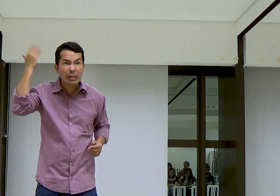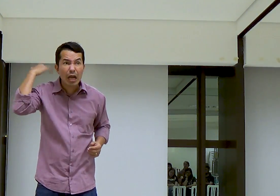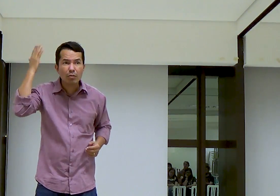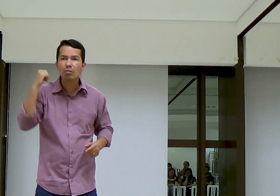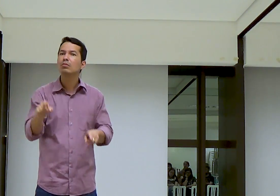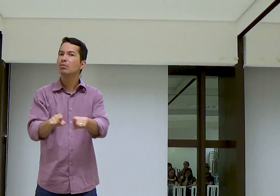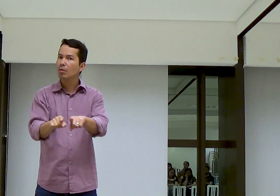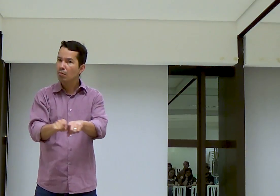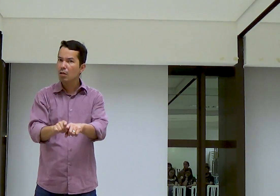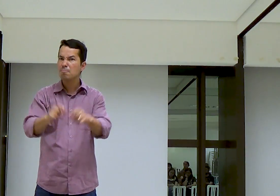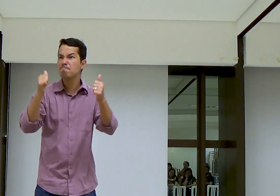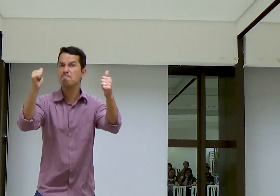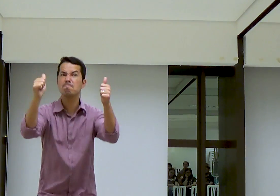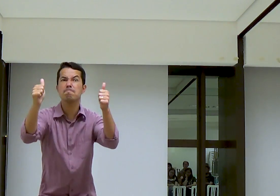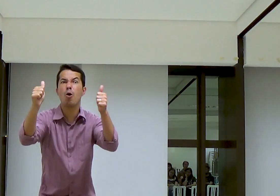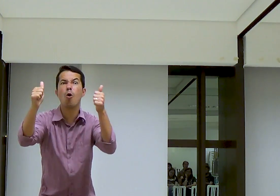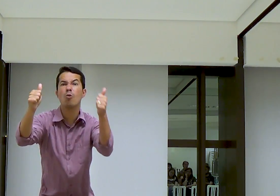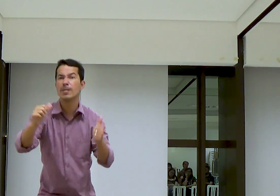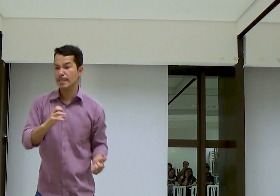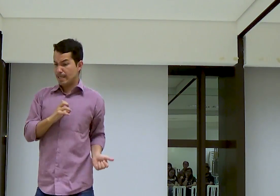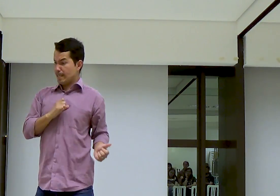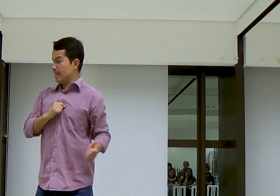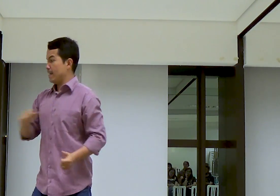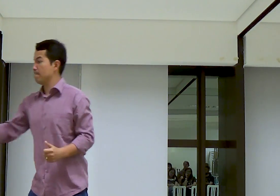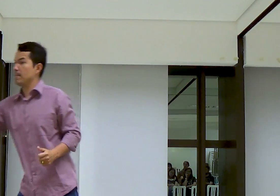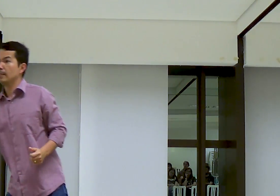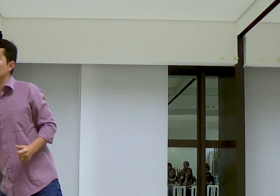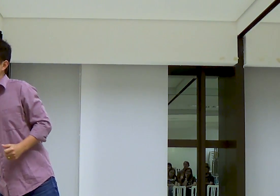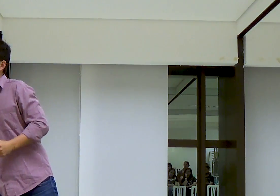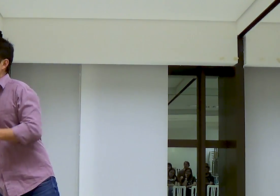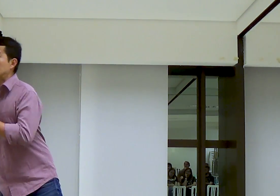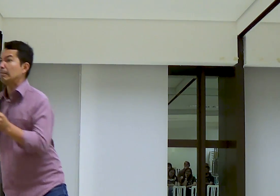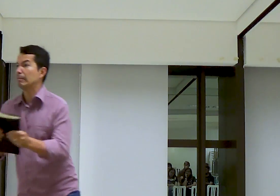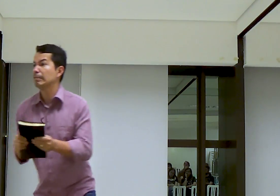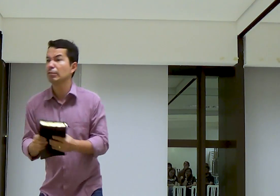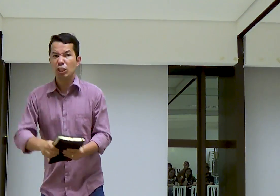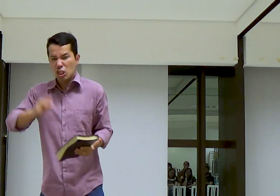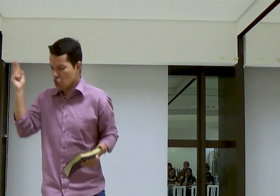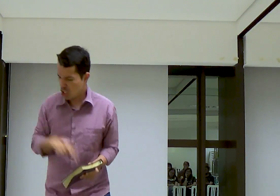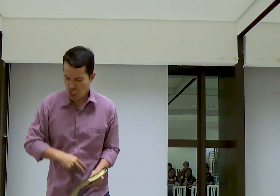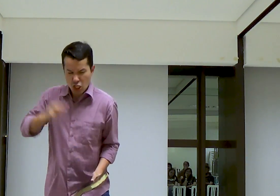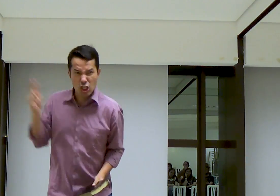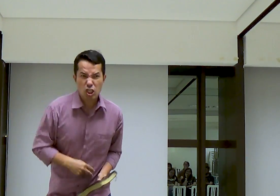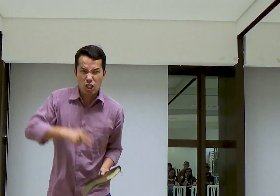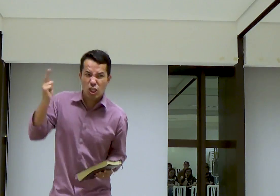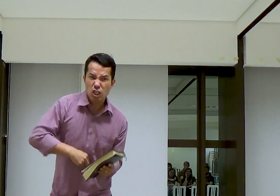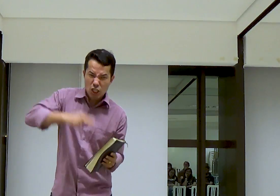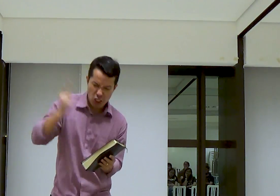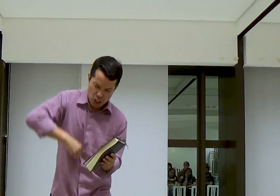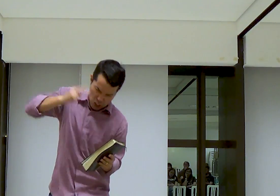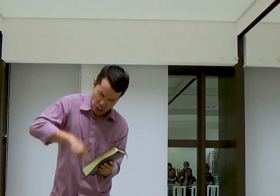cristãos, antigamente, também éramos assim. Amávamos a palavra de Deus,